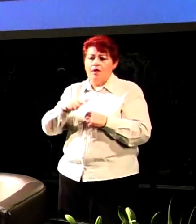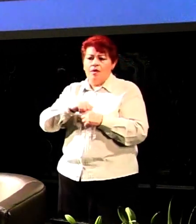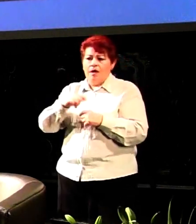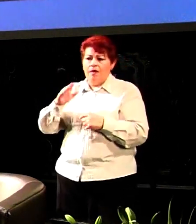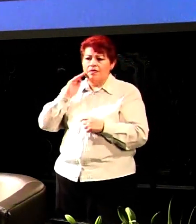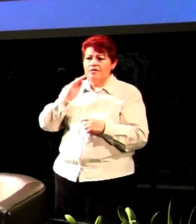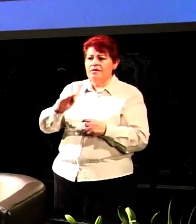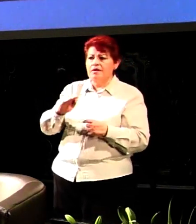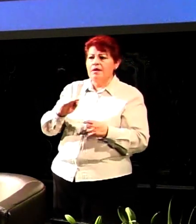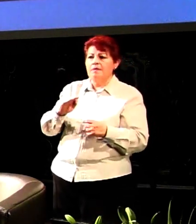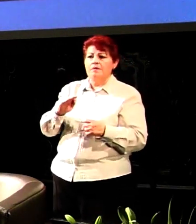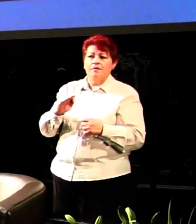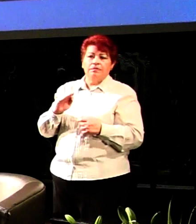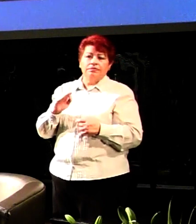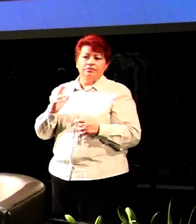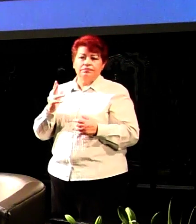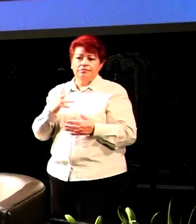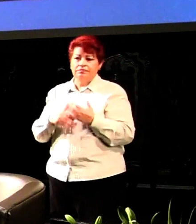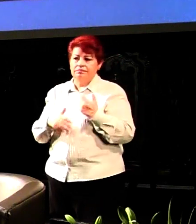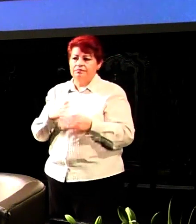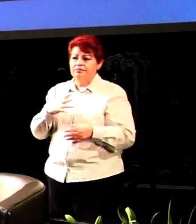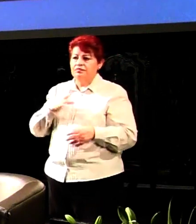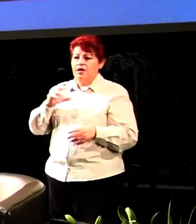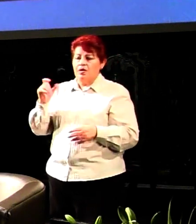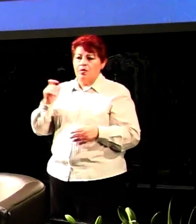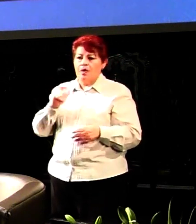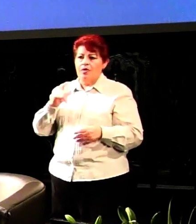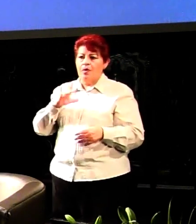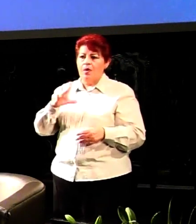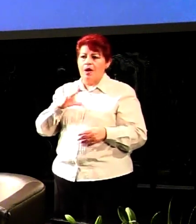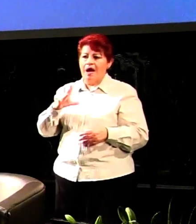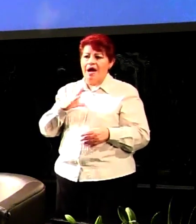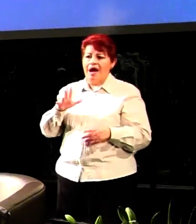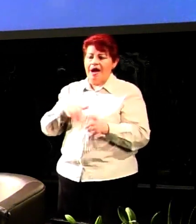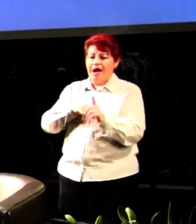tiempo determinado y cuando se da sin la